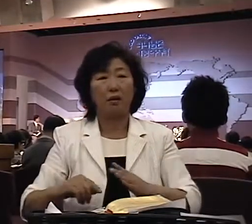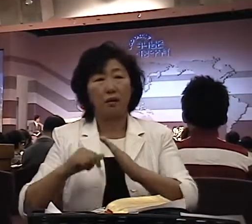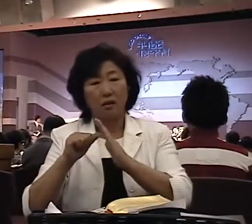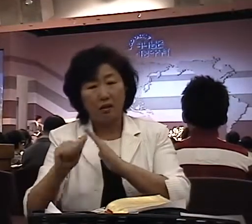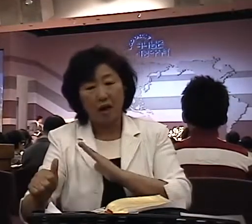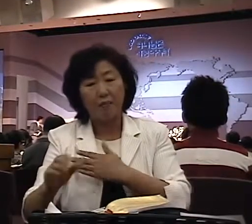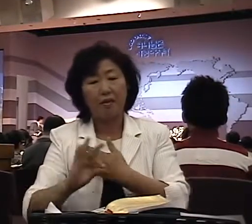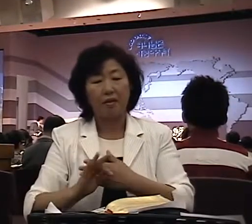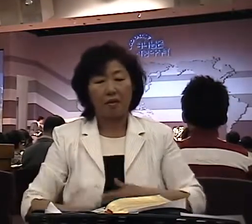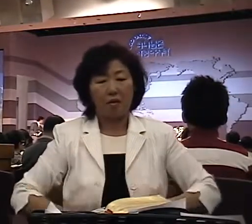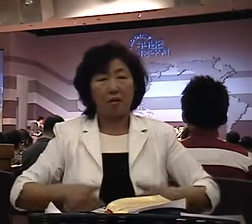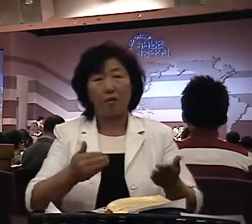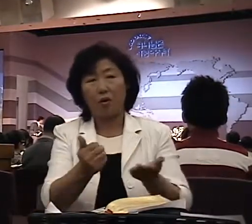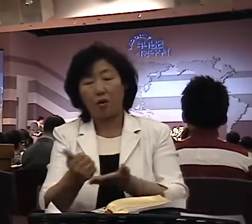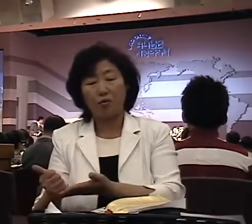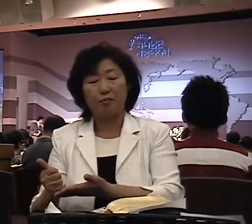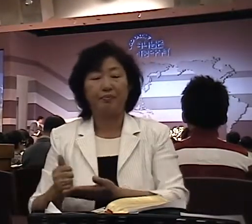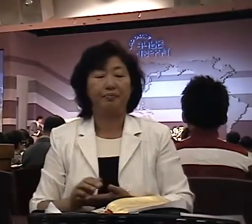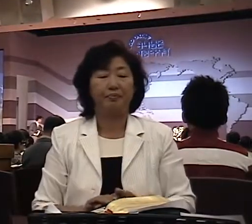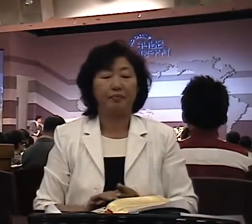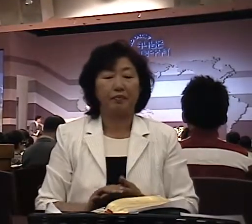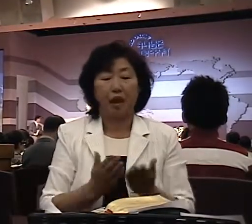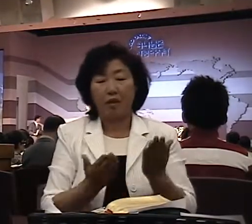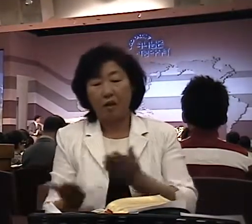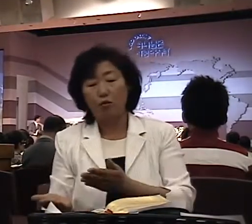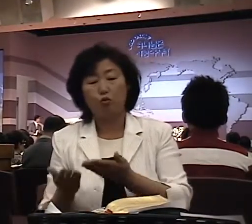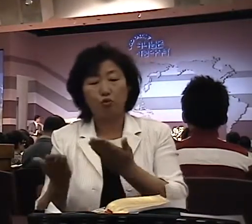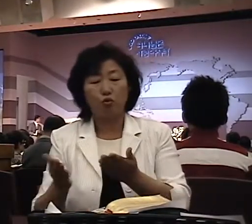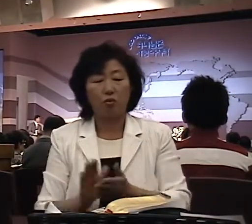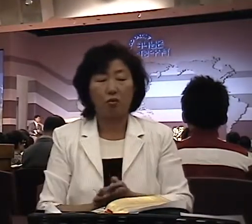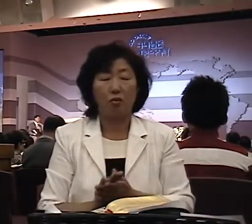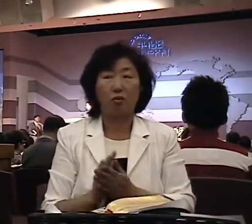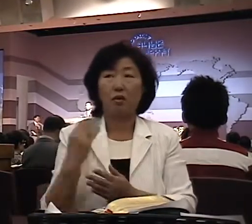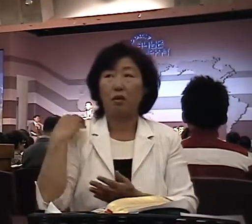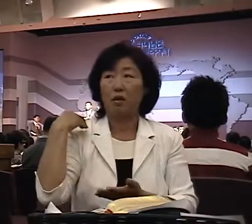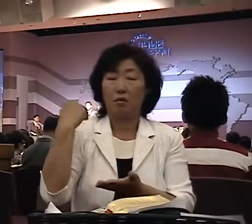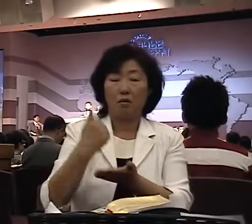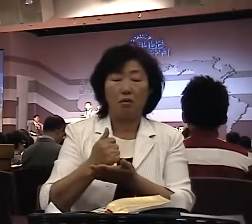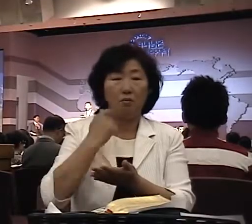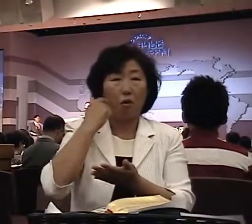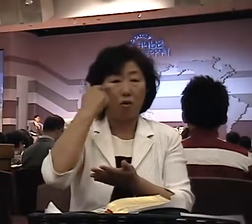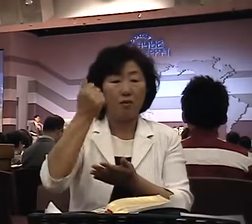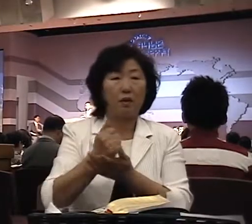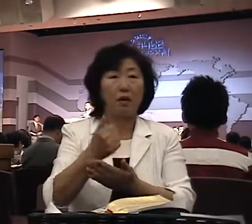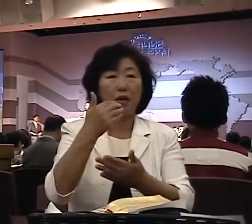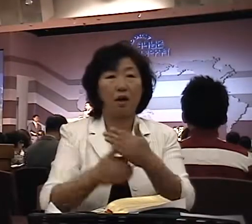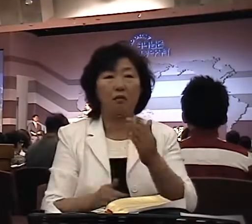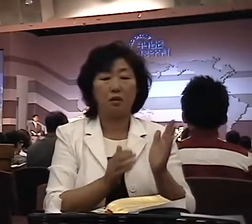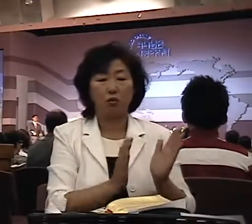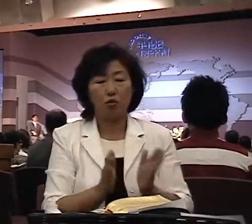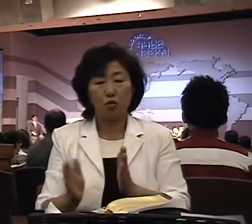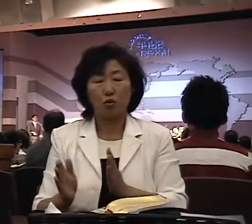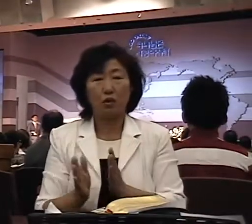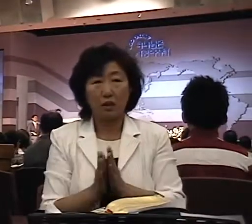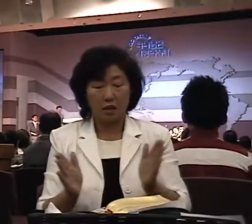따뜻이 영접하고 또 안내해 드리겠습니다. 이제 담임 목사님 나오셔서 나머지 순서 진행해